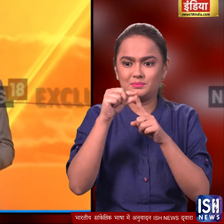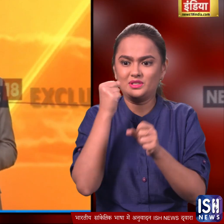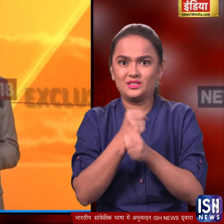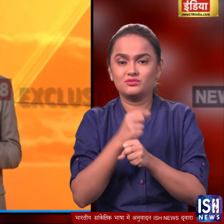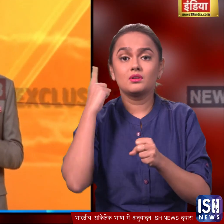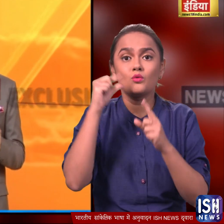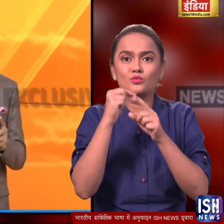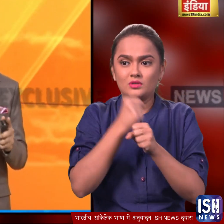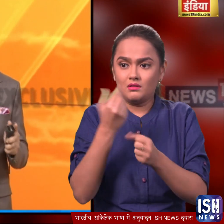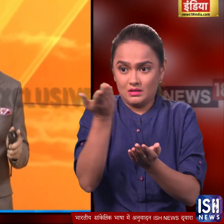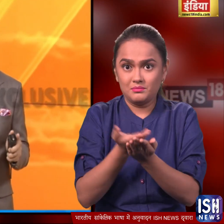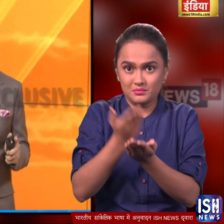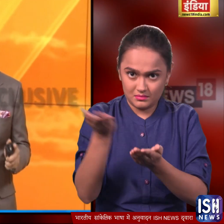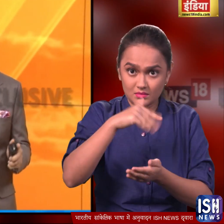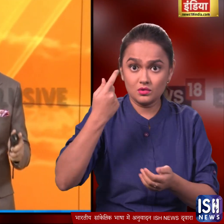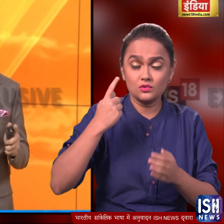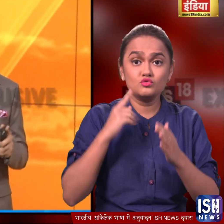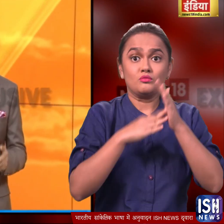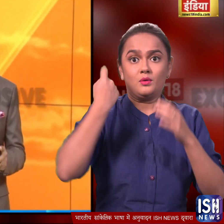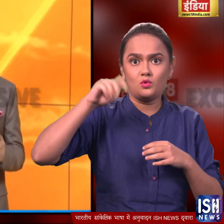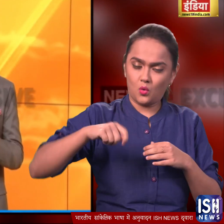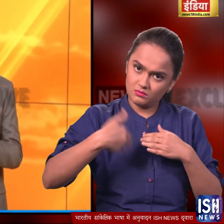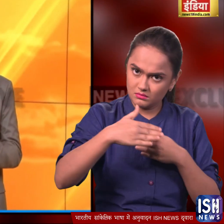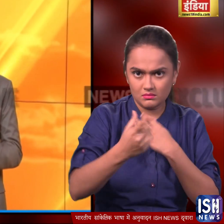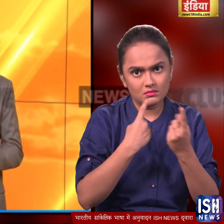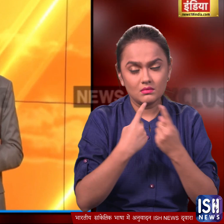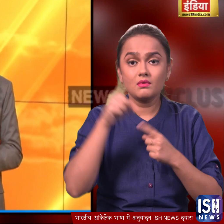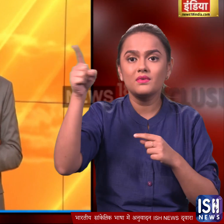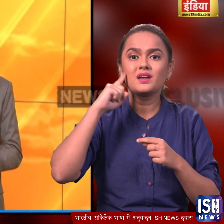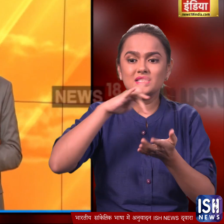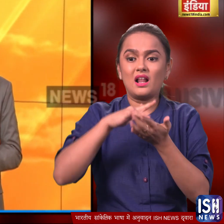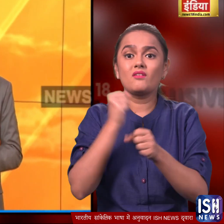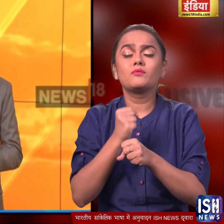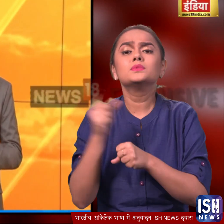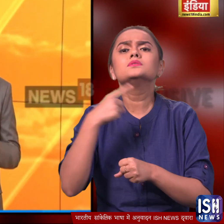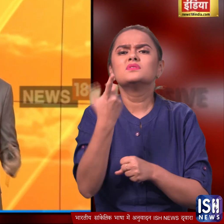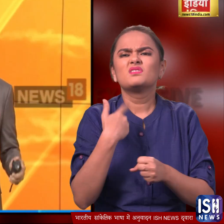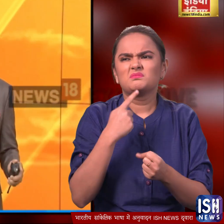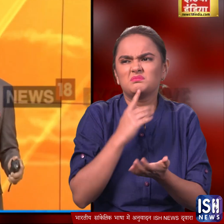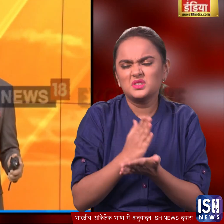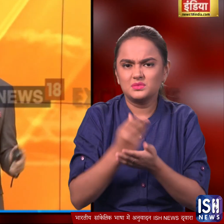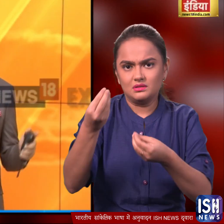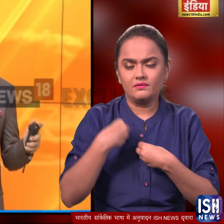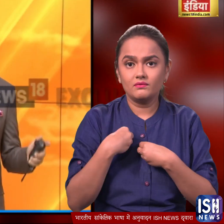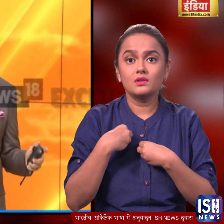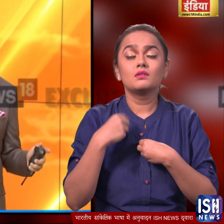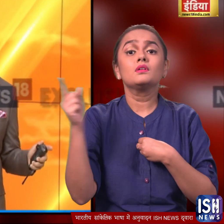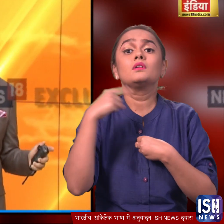चल रहे नीट PG काउंसलिंग विवाद पर सुप्रीम कोर्ट में सुनवाई हुई और केंद्र सरकार ने दाखिला शुरू करने की इजाजत मांगी।